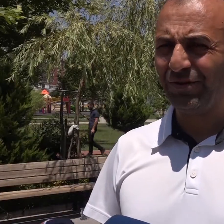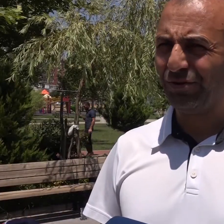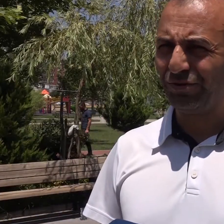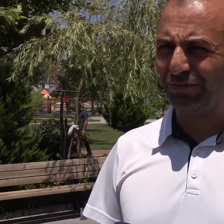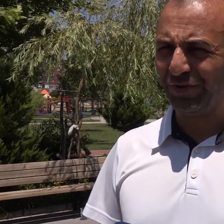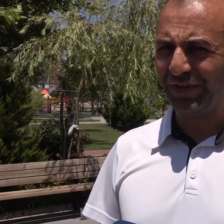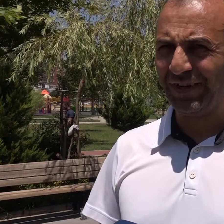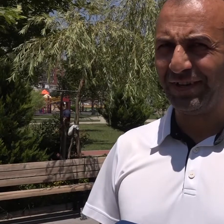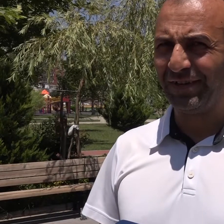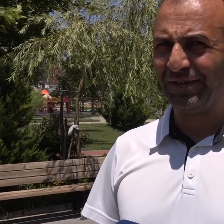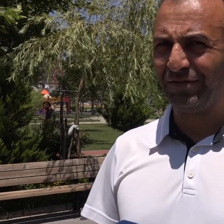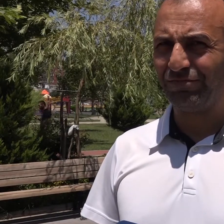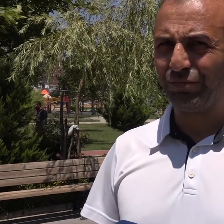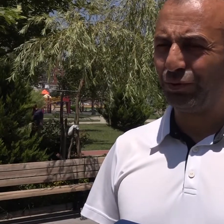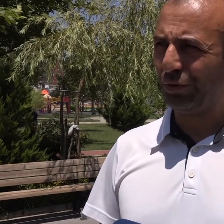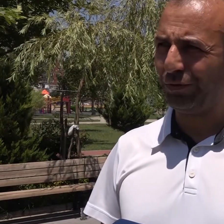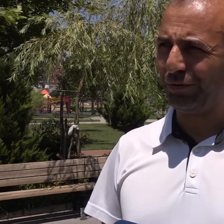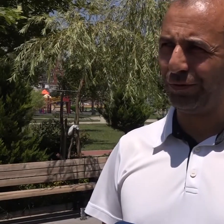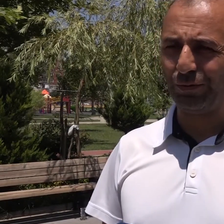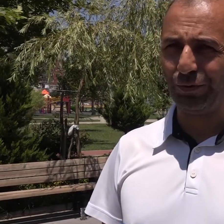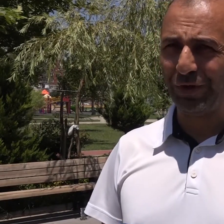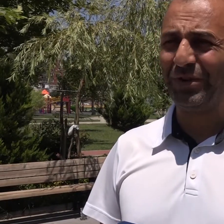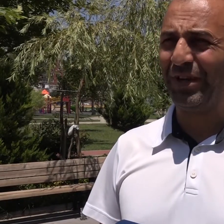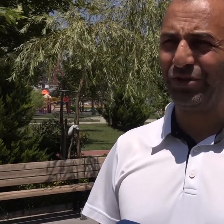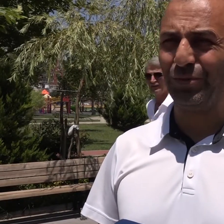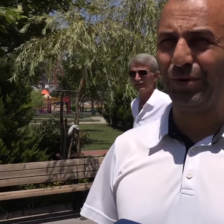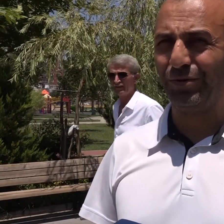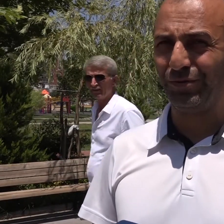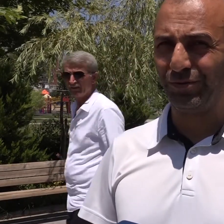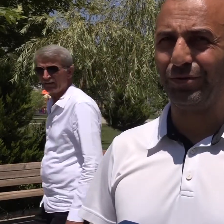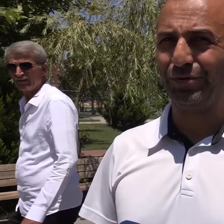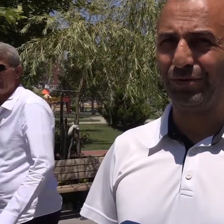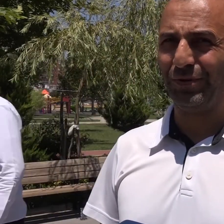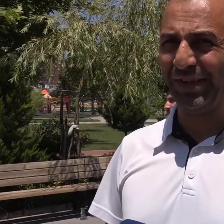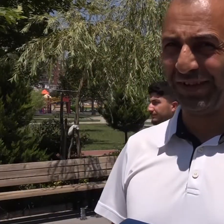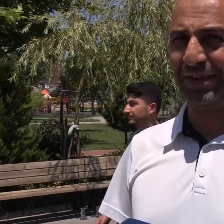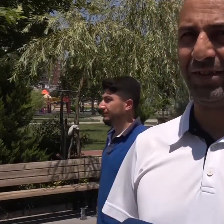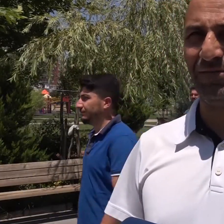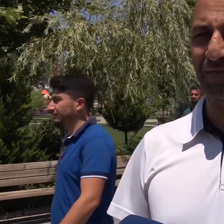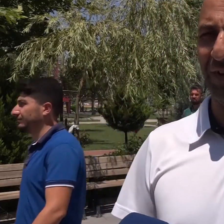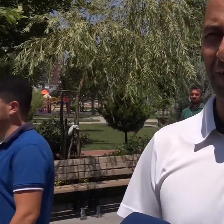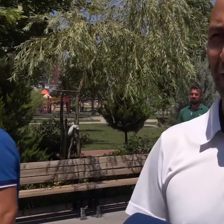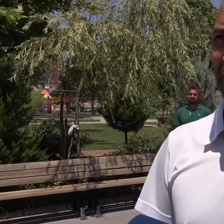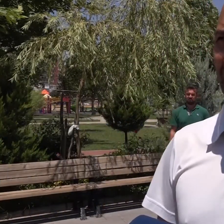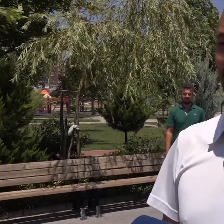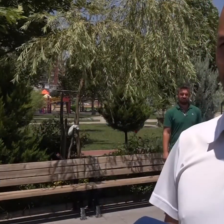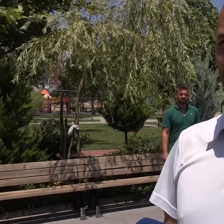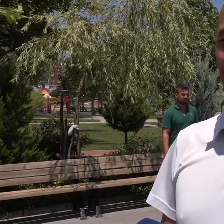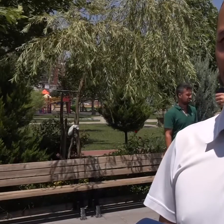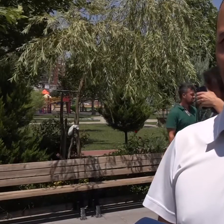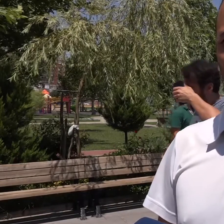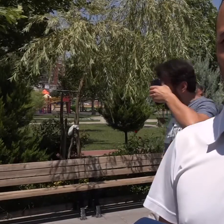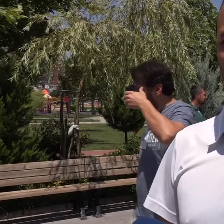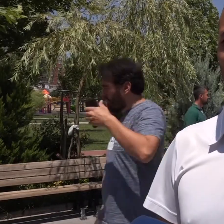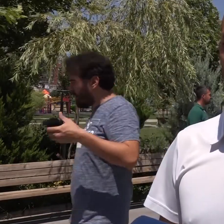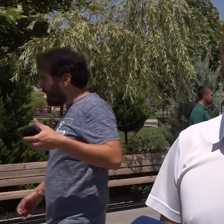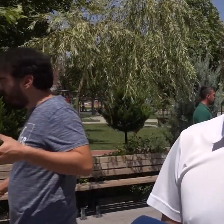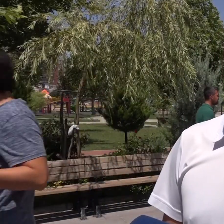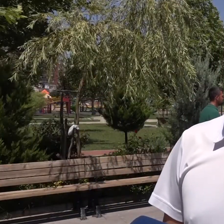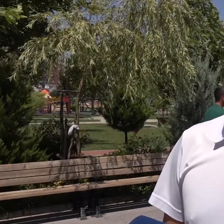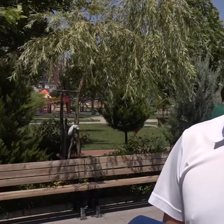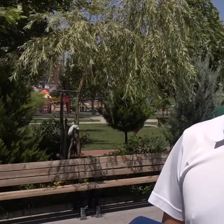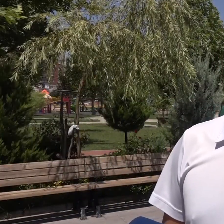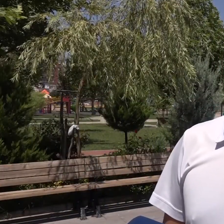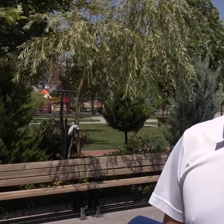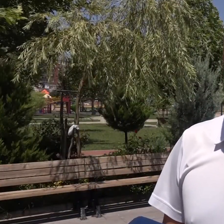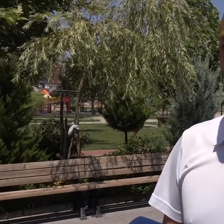Açıkçası ilk gördüğümüzde çok güzel bir gelişme olduğunu hissettim ve engellerimiz, özellikle işitme engellerimiz